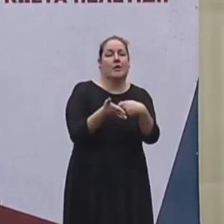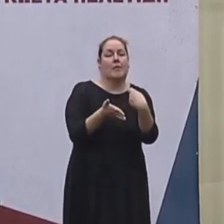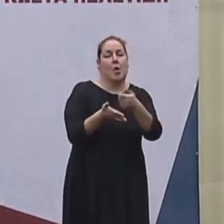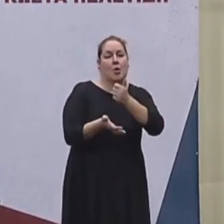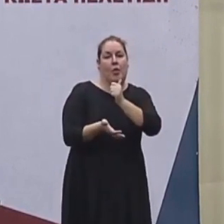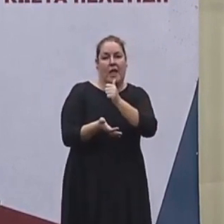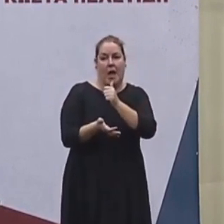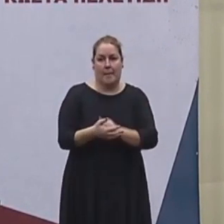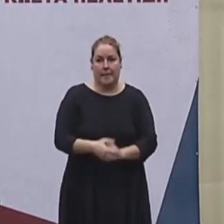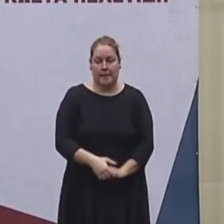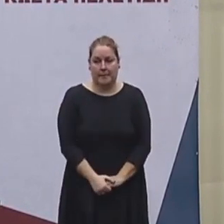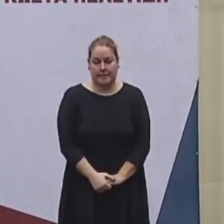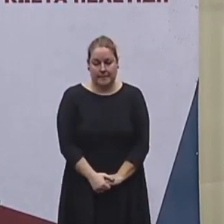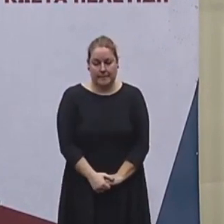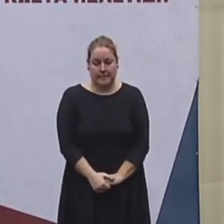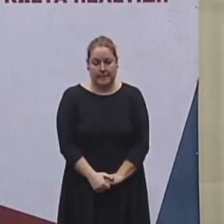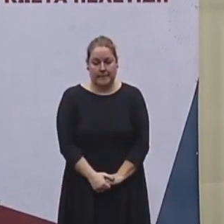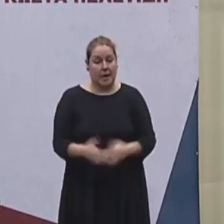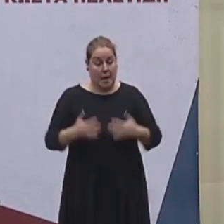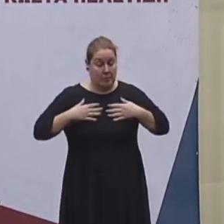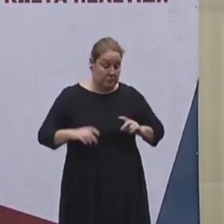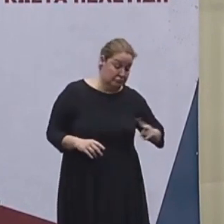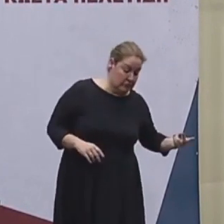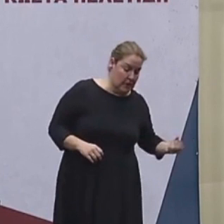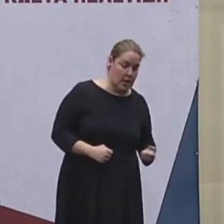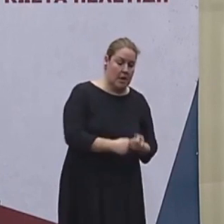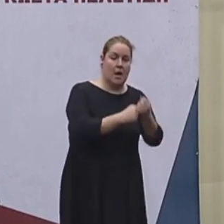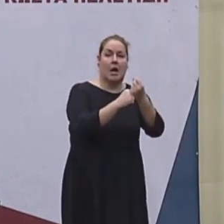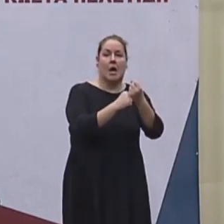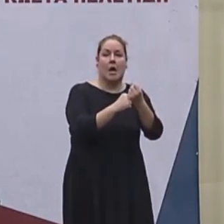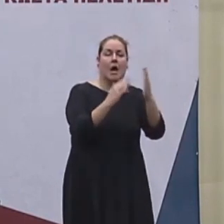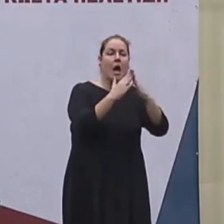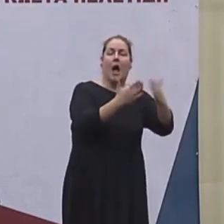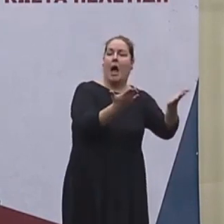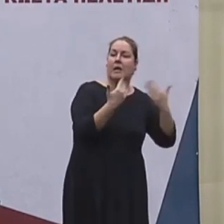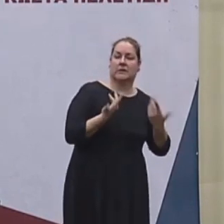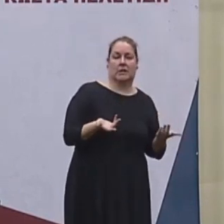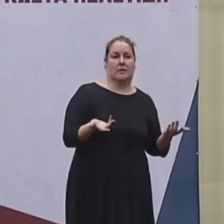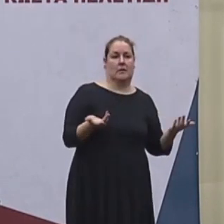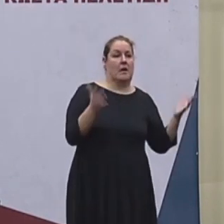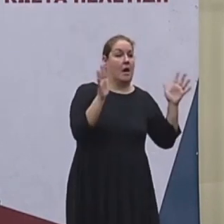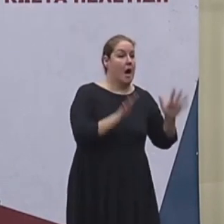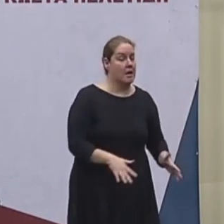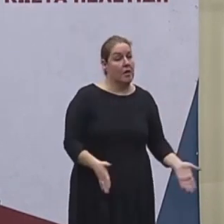τιμολόγιο. Βρεθήκαμε δίπλα στους ανέργους, στους άστεγους, σε αυτούς που δεν έχουν φαγητό.